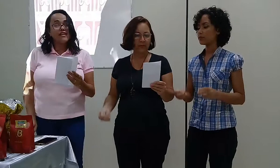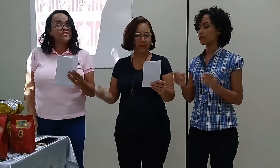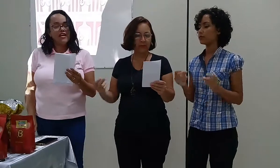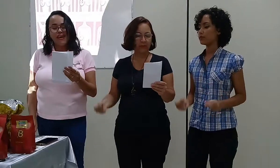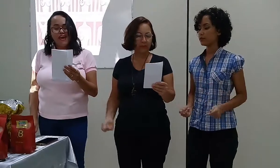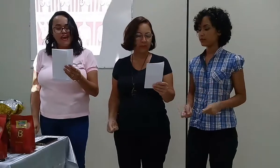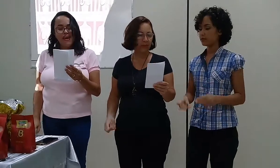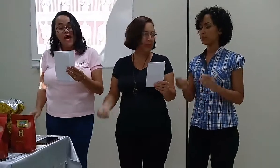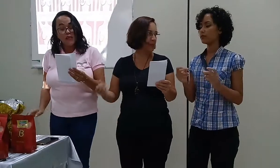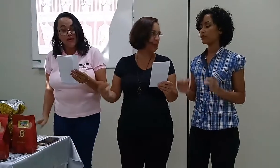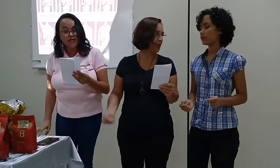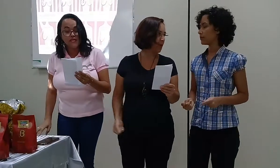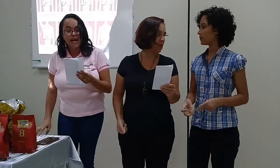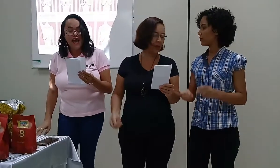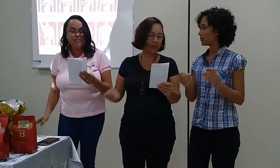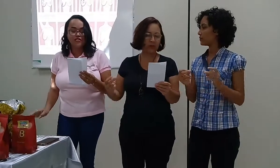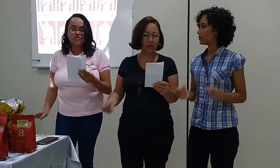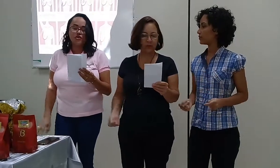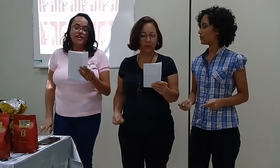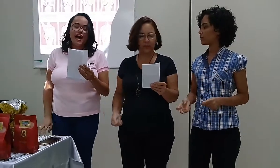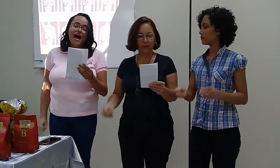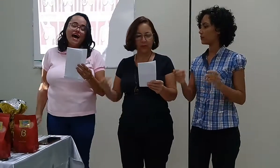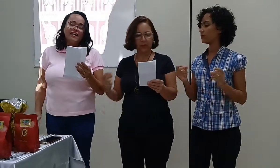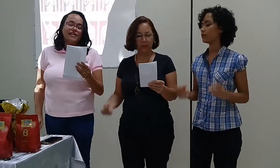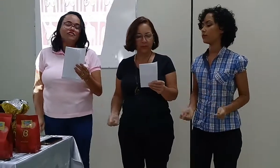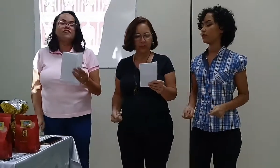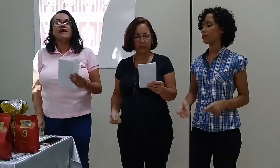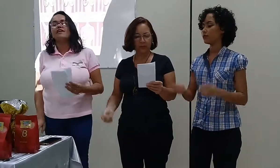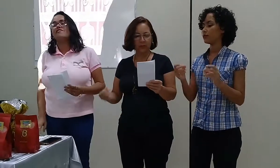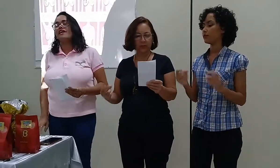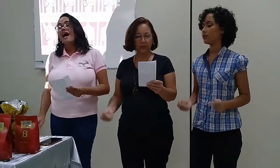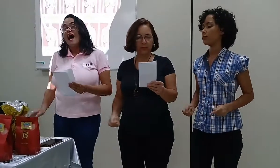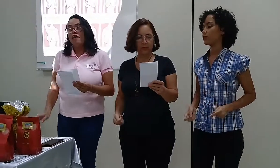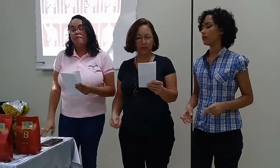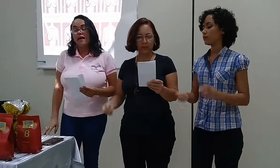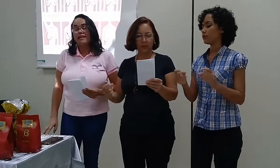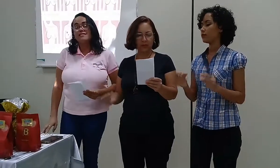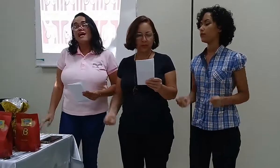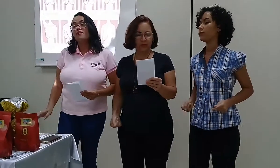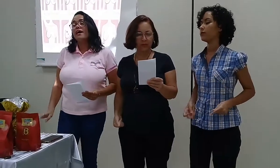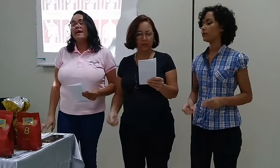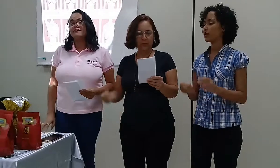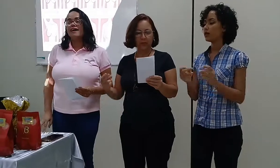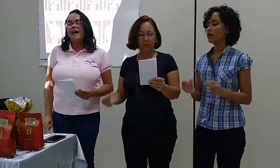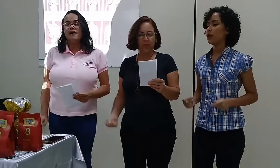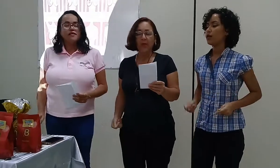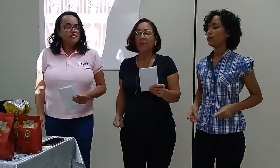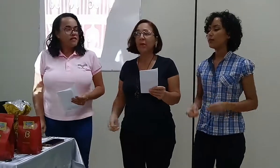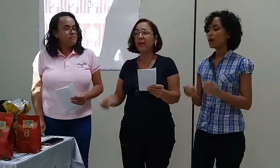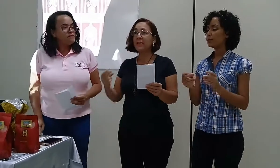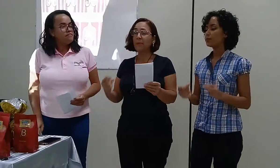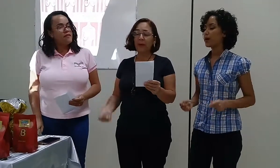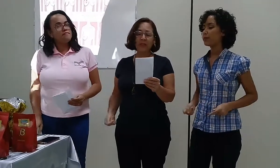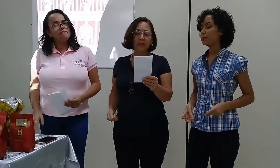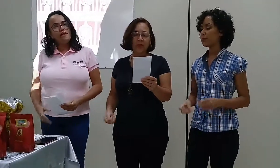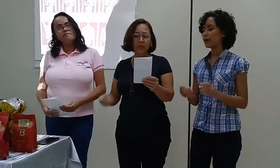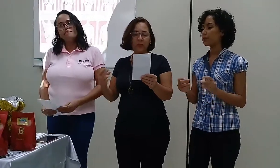gente que ri quando deve chorar e não vive, apenas aguenta. Mas é preciso